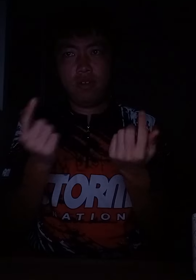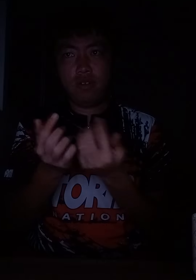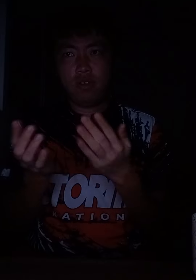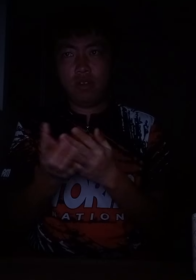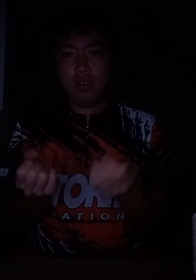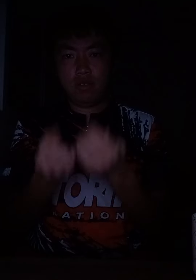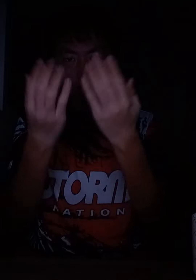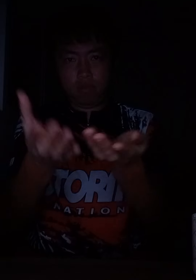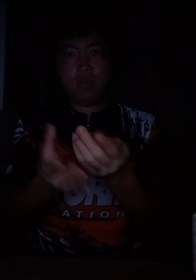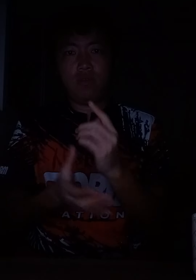홍정환 기자입니다.